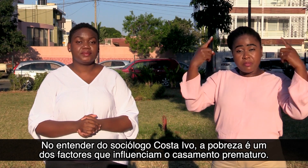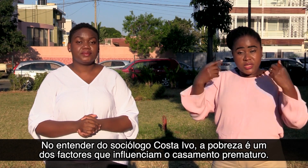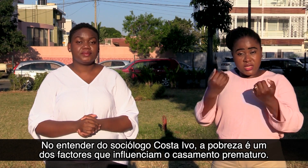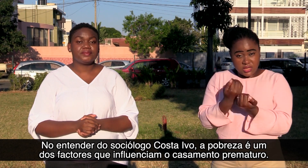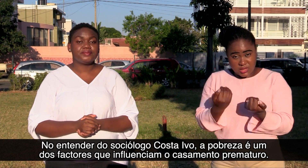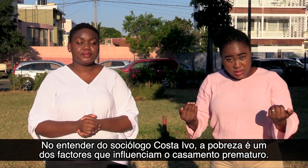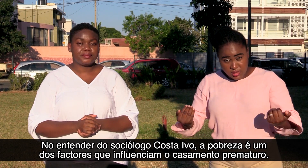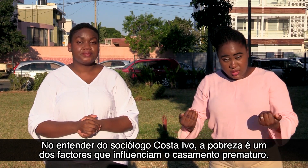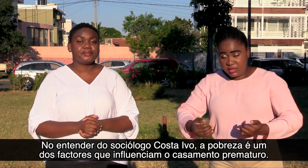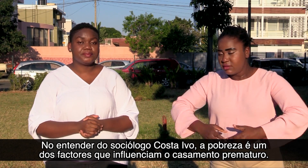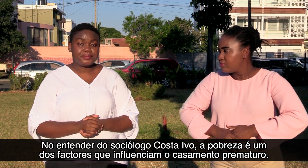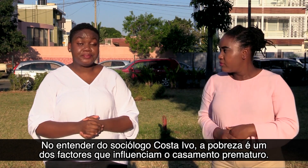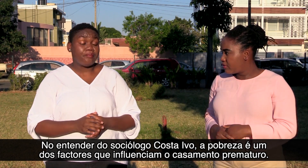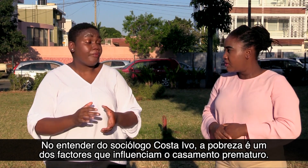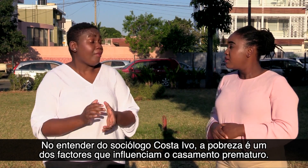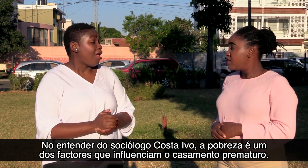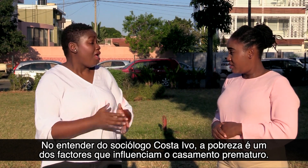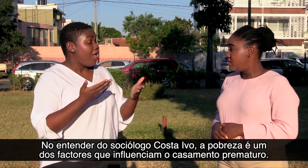sobre outros assuntos.